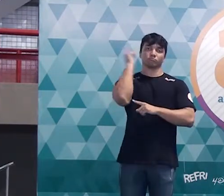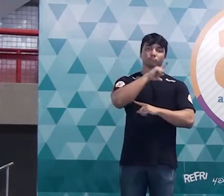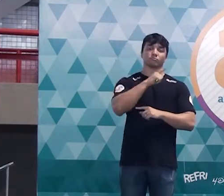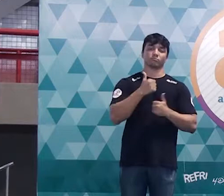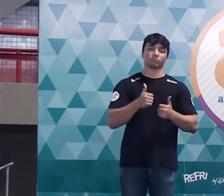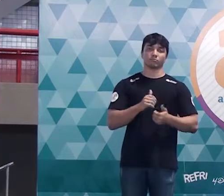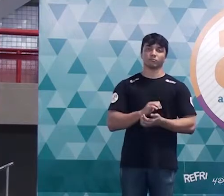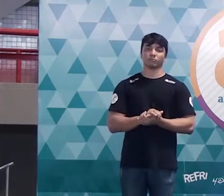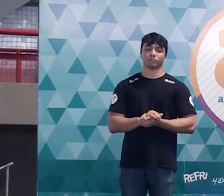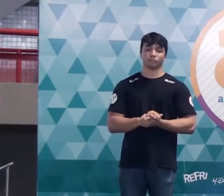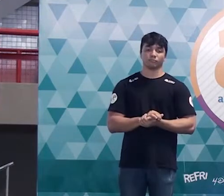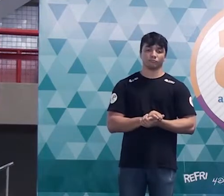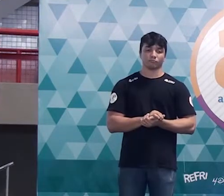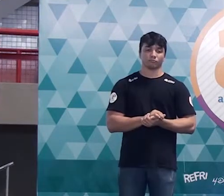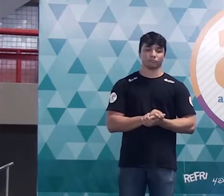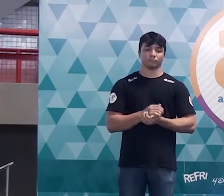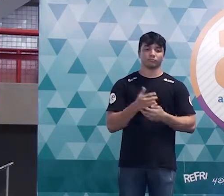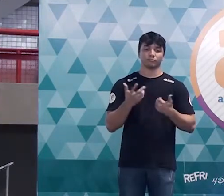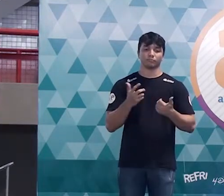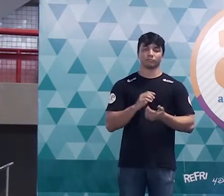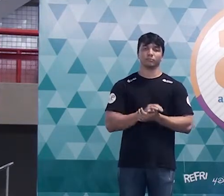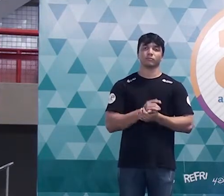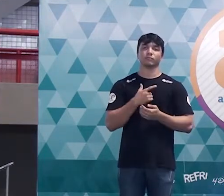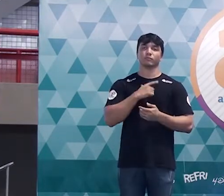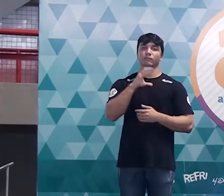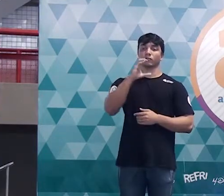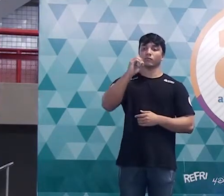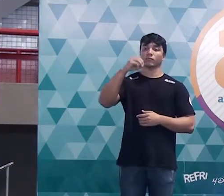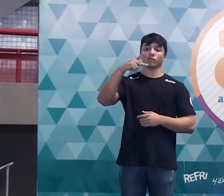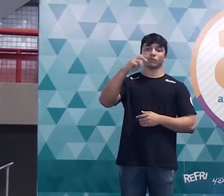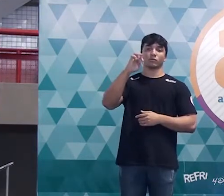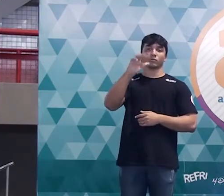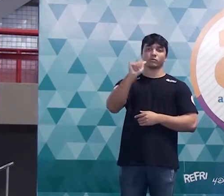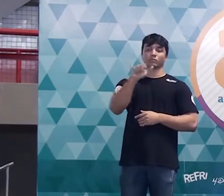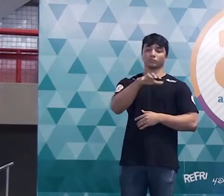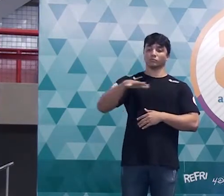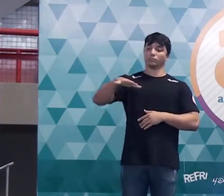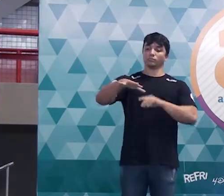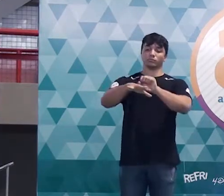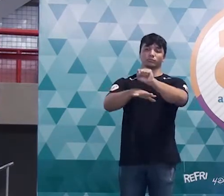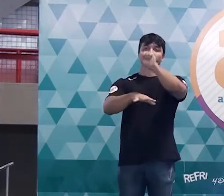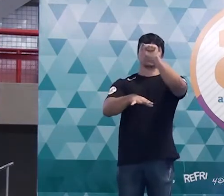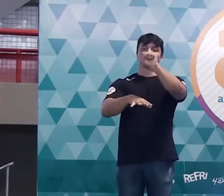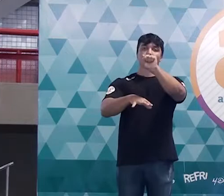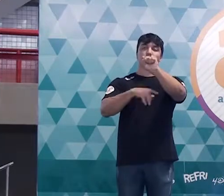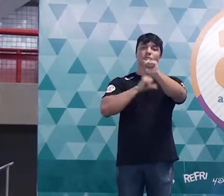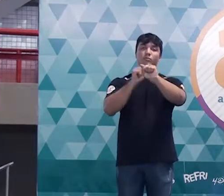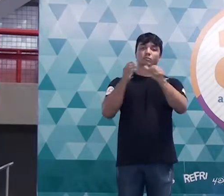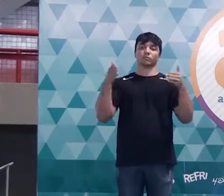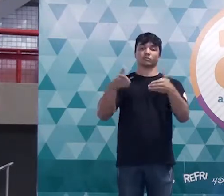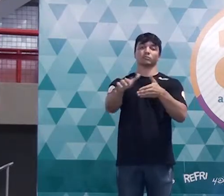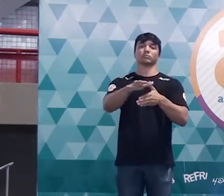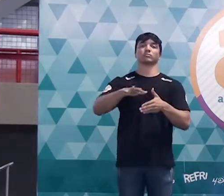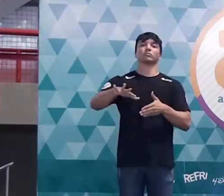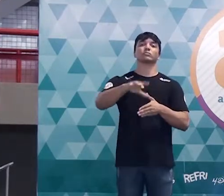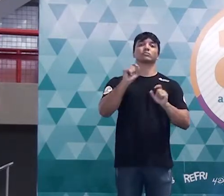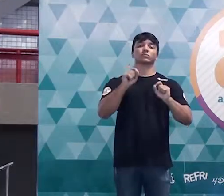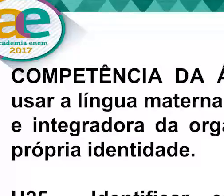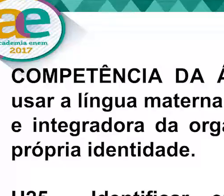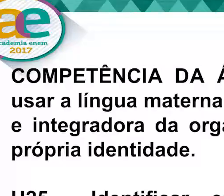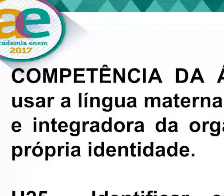Bom, então vejam aí que a competência da área 8, ela está relacionada